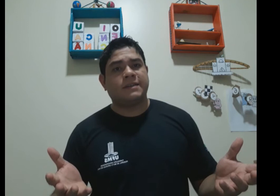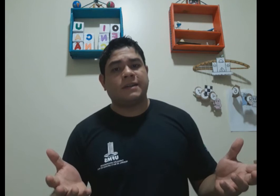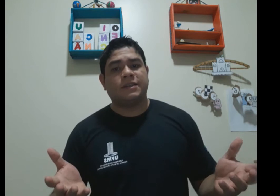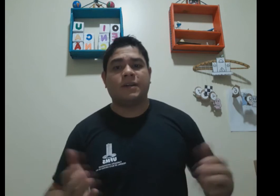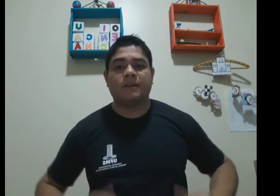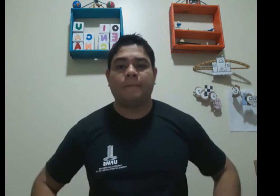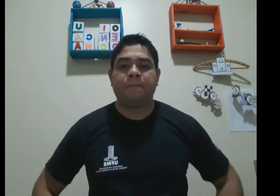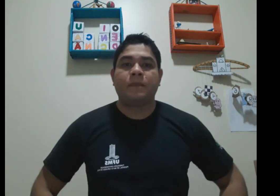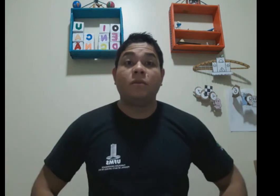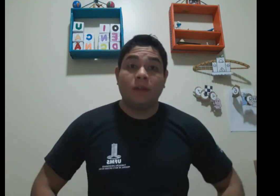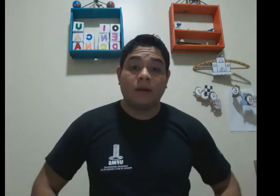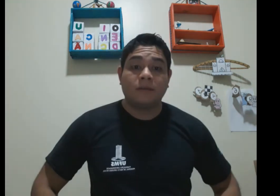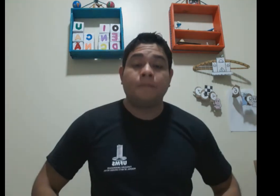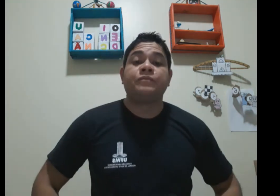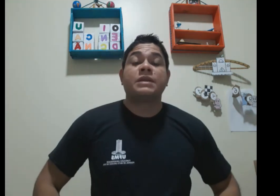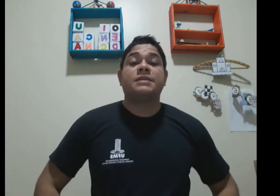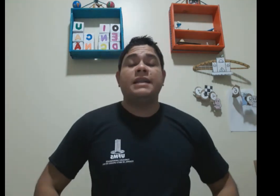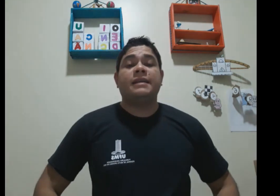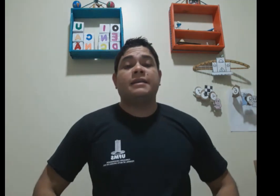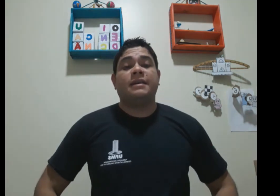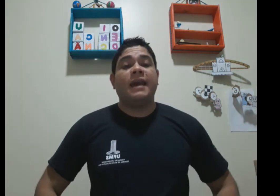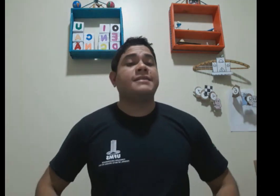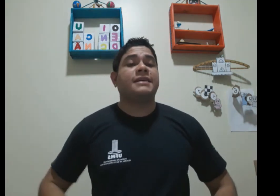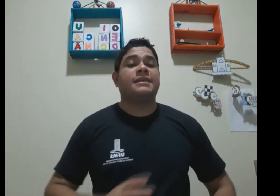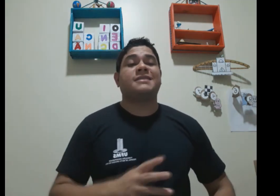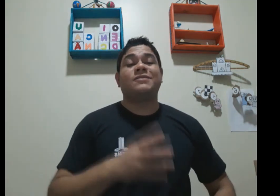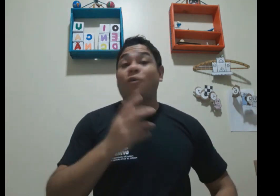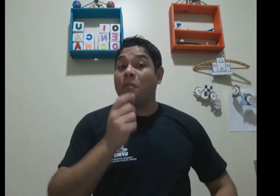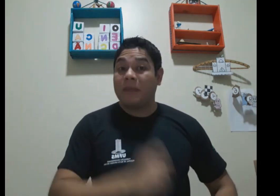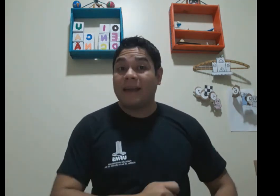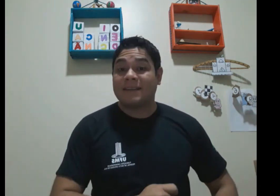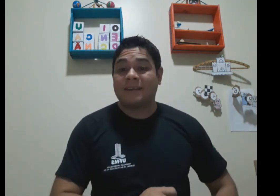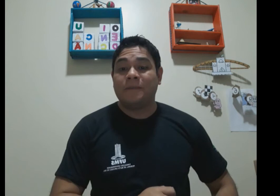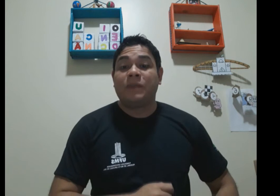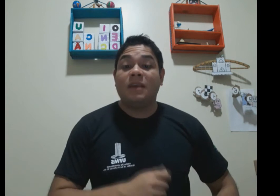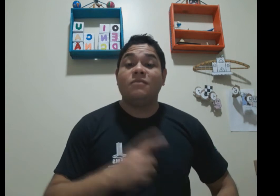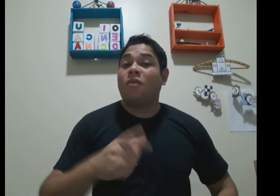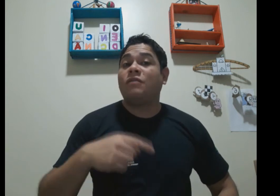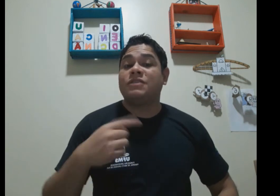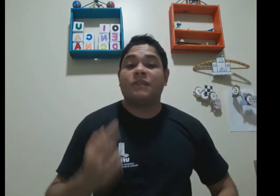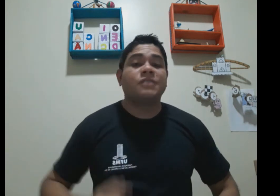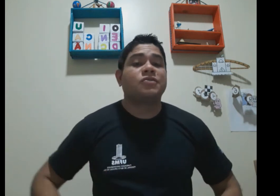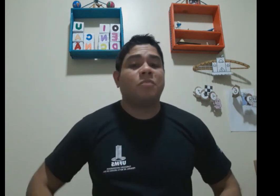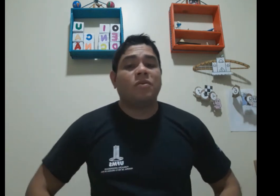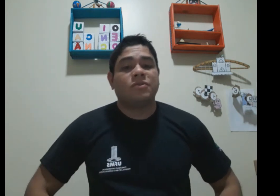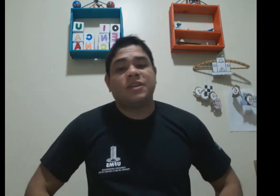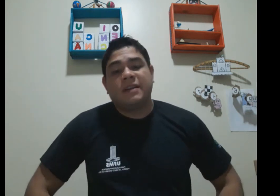sala de aula. No entanto, salienta que essa relação é complexa e envolve diversos pontos de